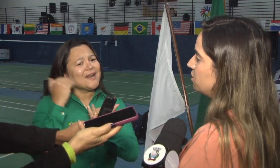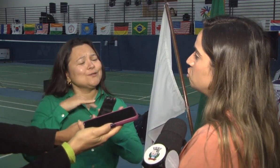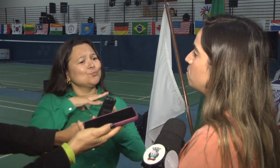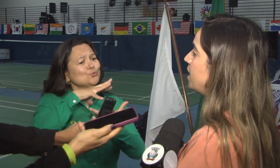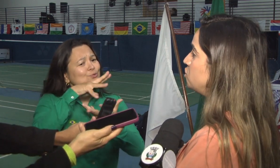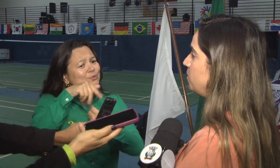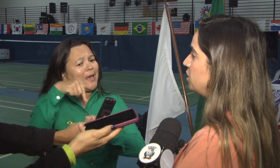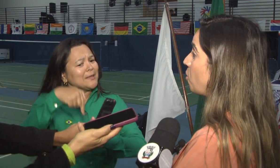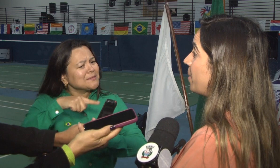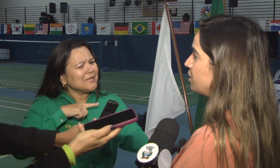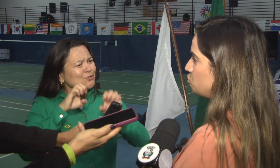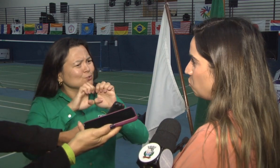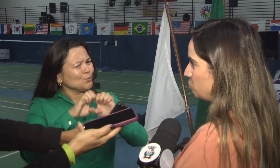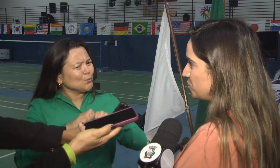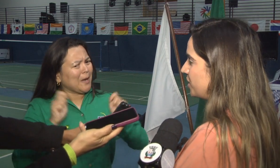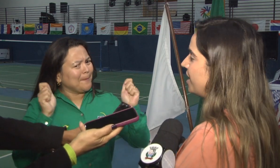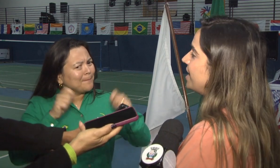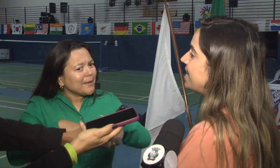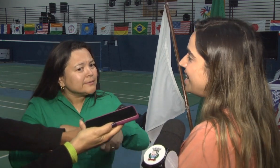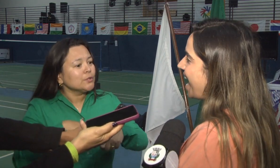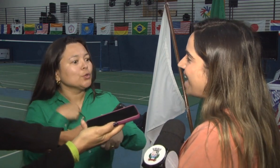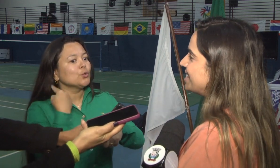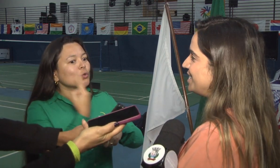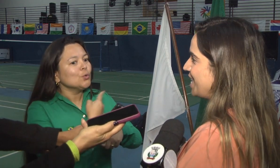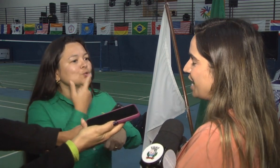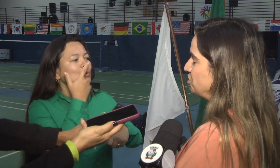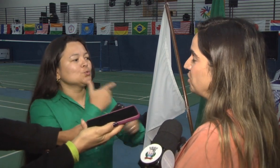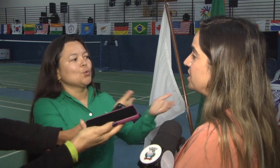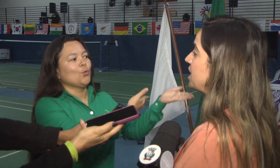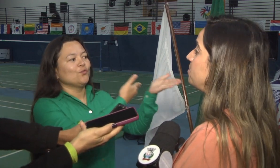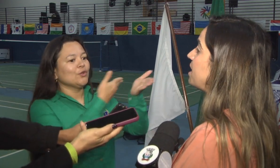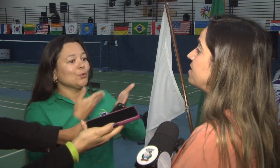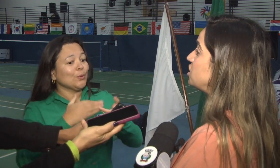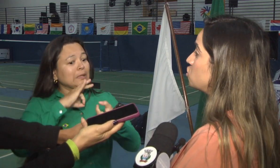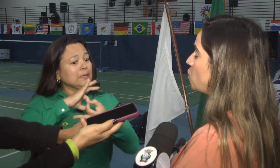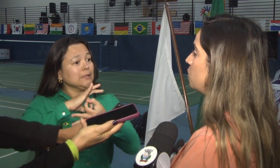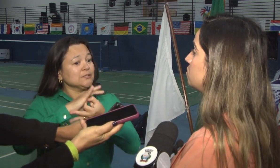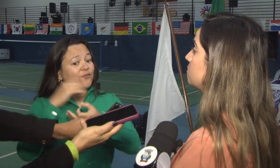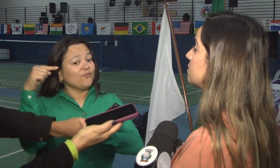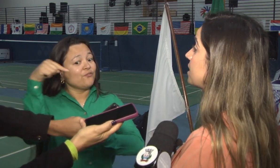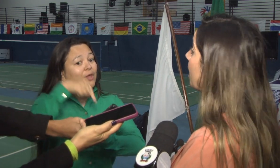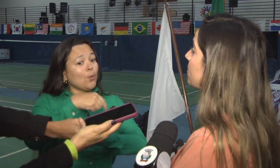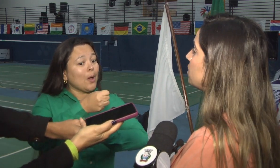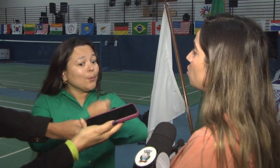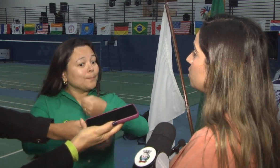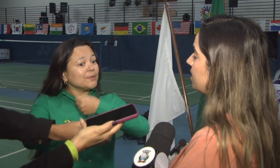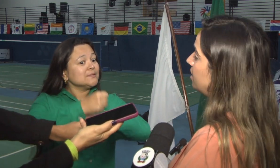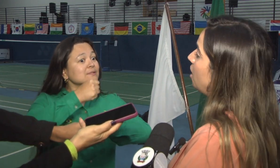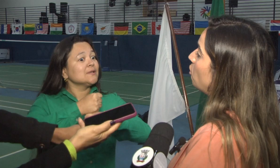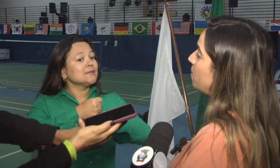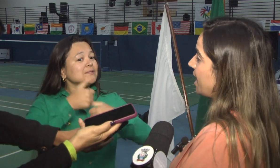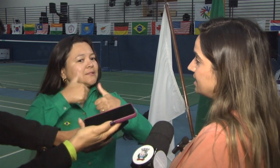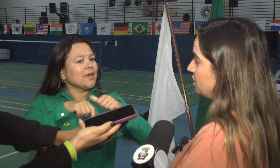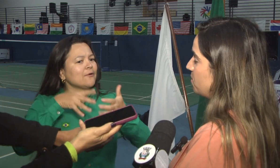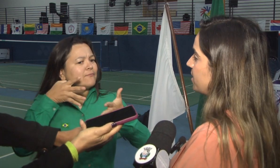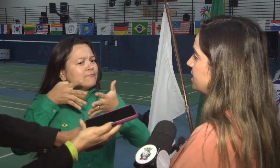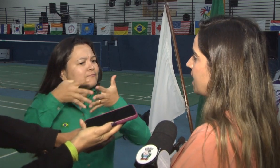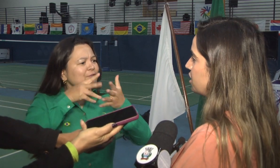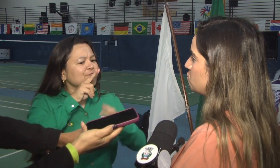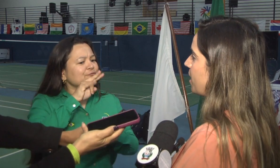de badminton para surdos, e ele é da cidade. Então, ele sempre teve esse sonho de mostrar para todo o Brasil e para a cidade de